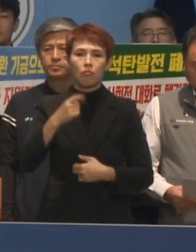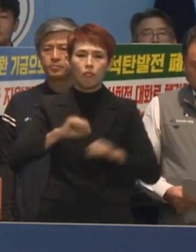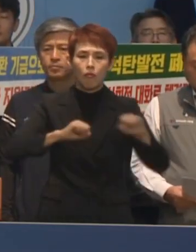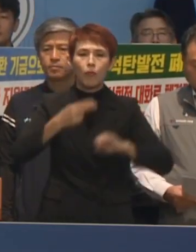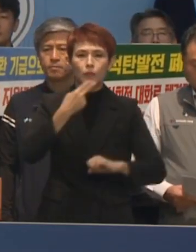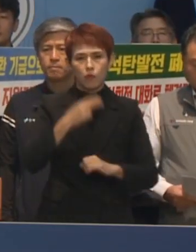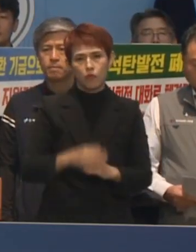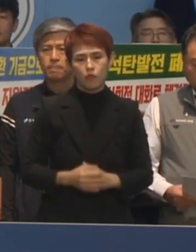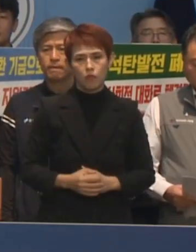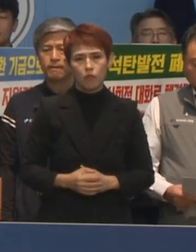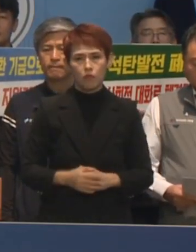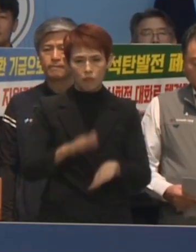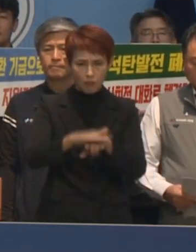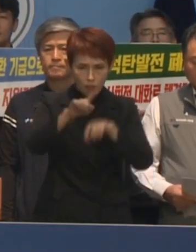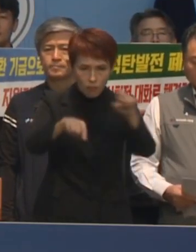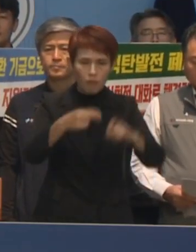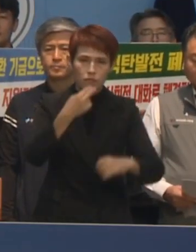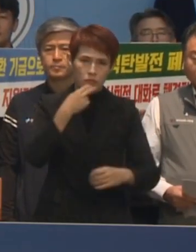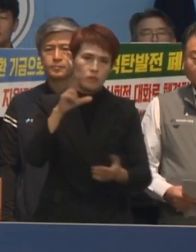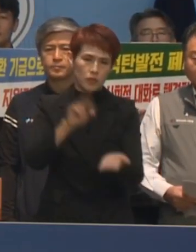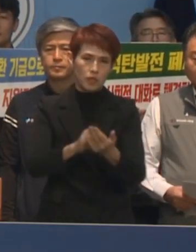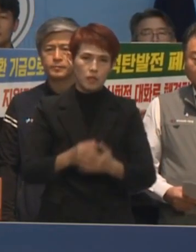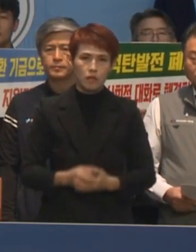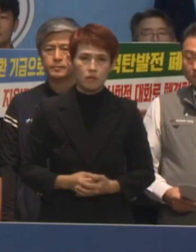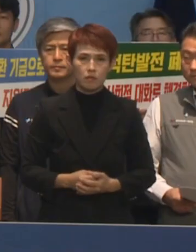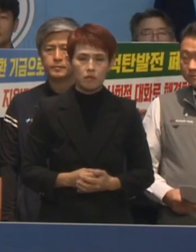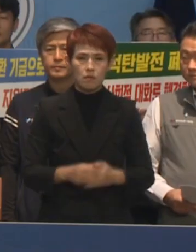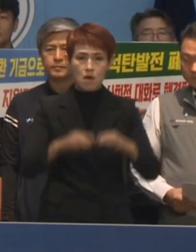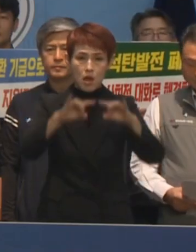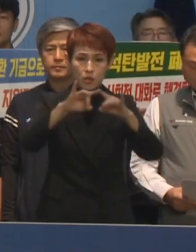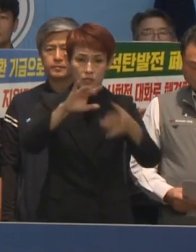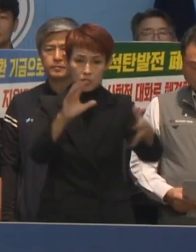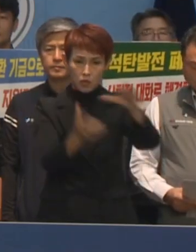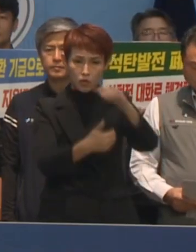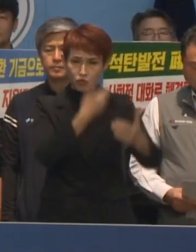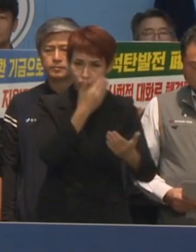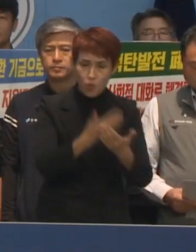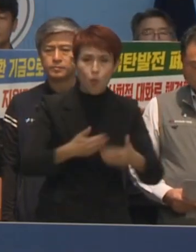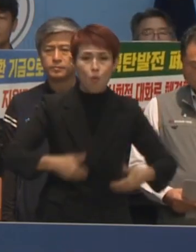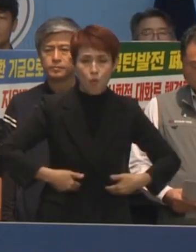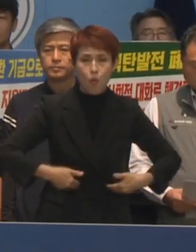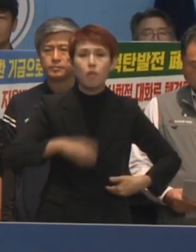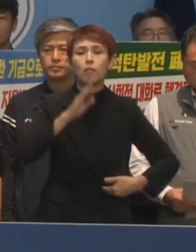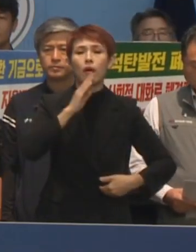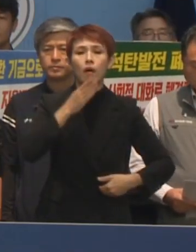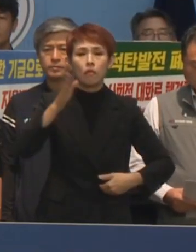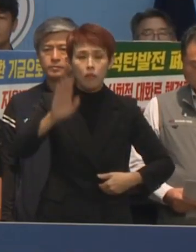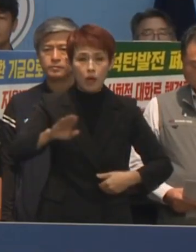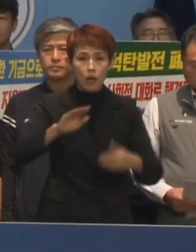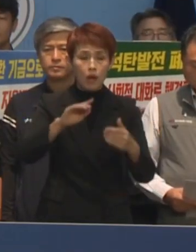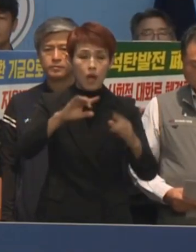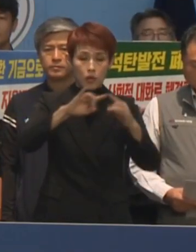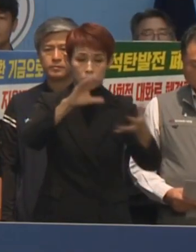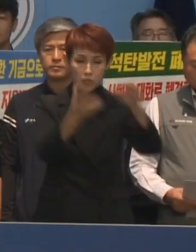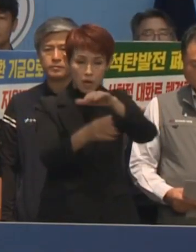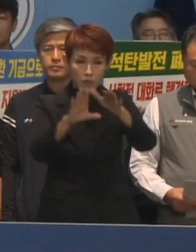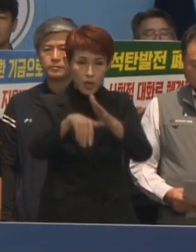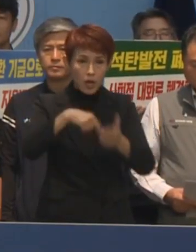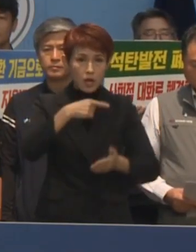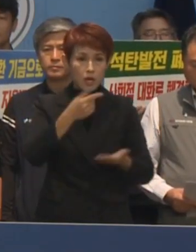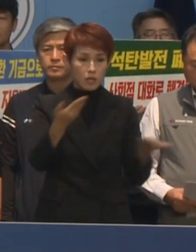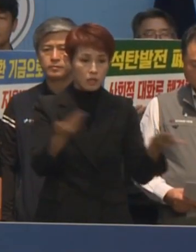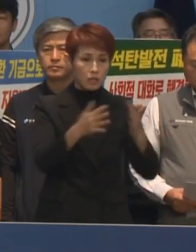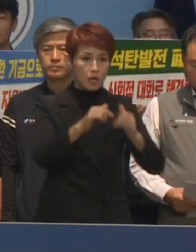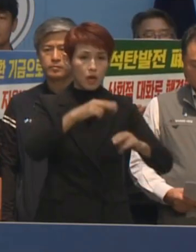전무한 실정입니다. 정부는 에너지 전환의 중요성만을 강조할 뿐 전환 과정에서 피해를 입는